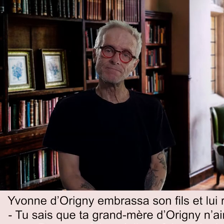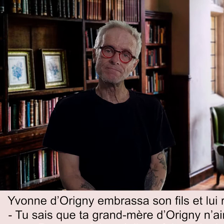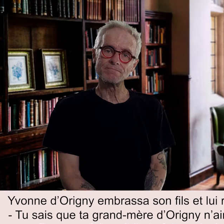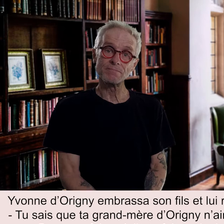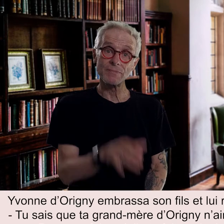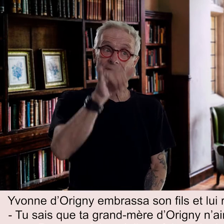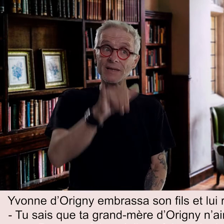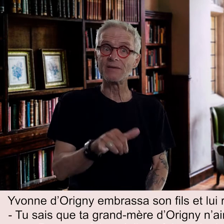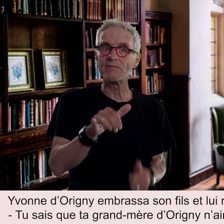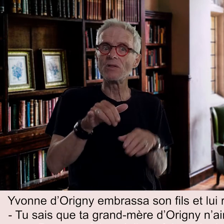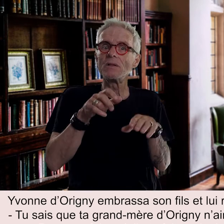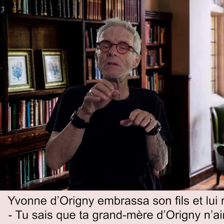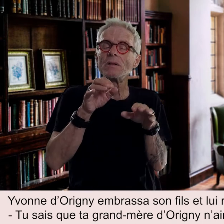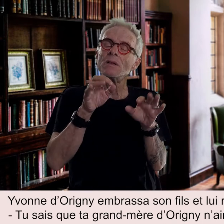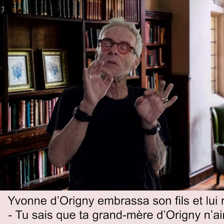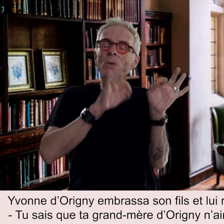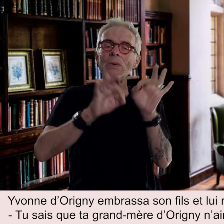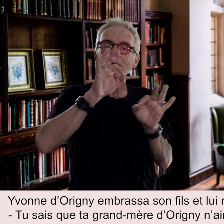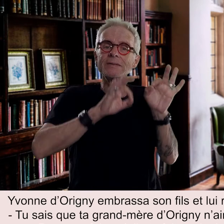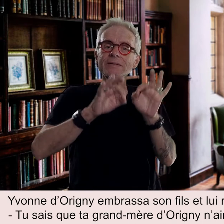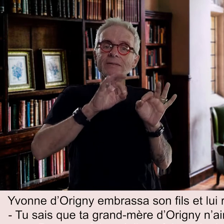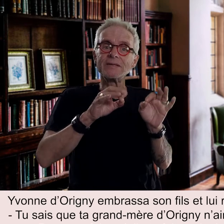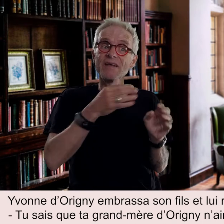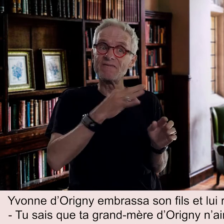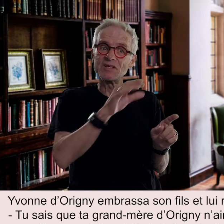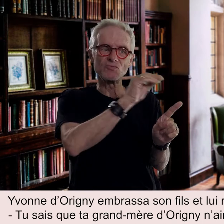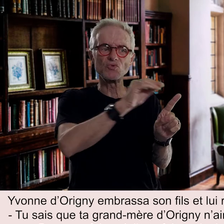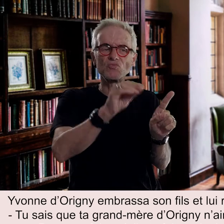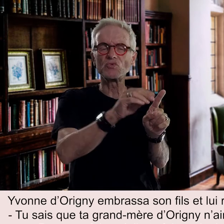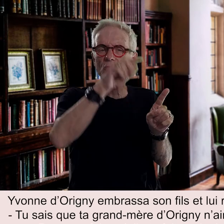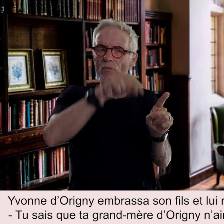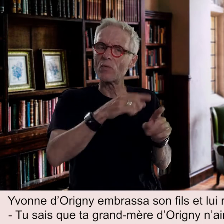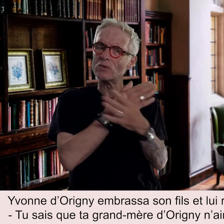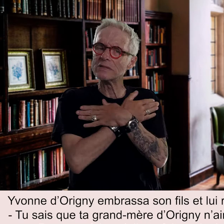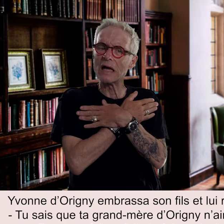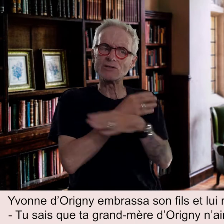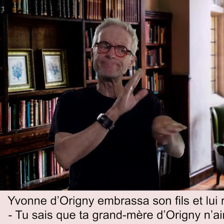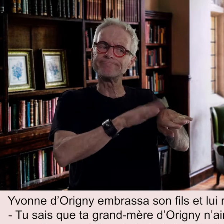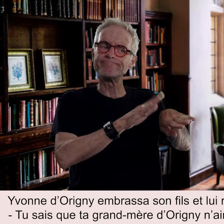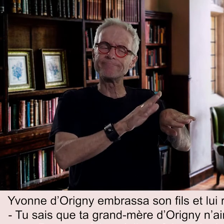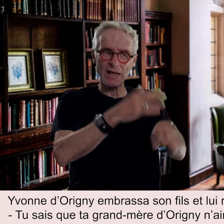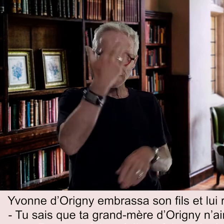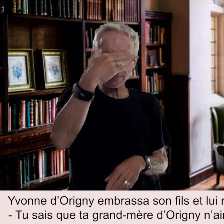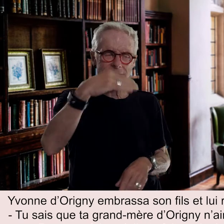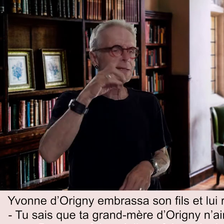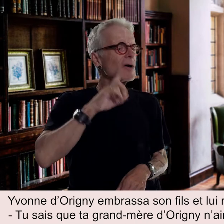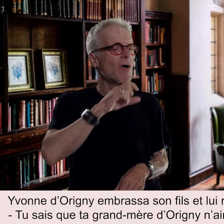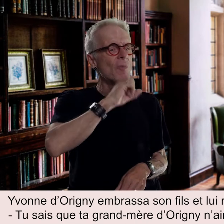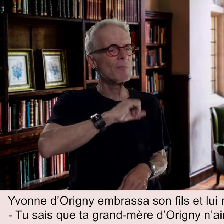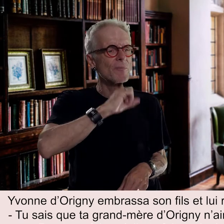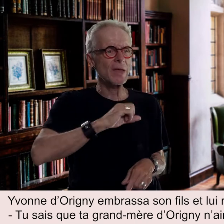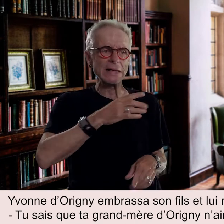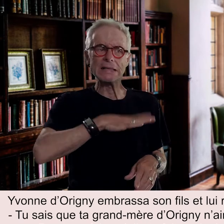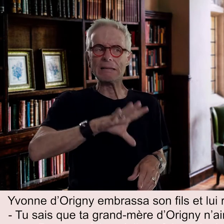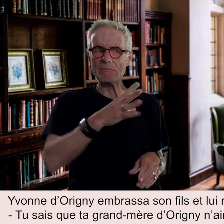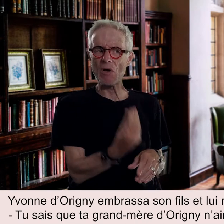Yvonne Dorigny embrassa son fils et lui recommanda d'être bien sage. « Tu sais que ta grand-mère Dorigny n'aime pas beaucoup les